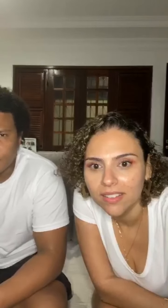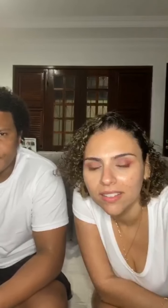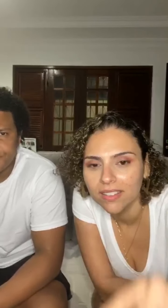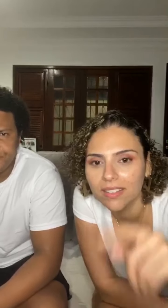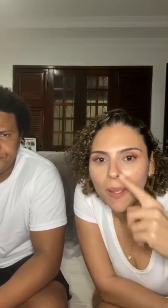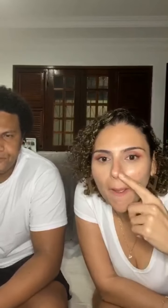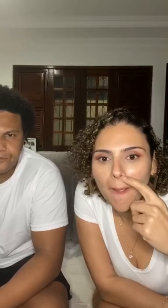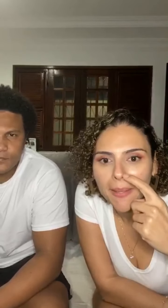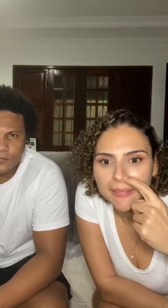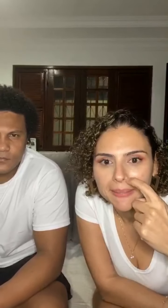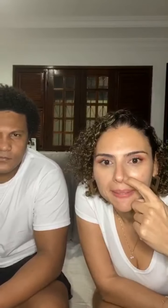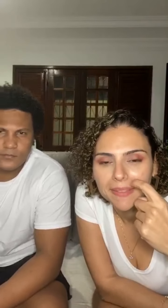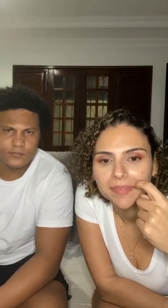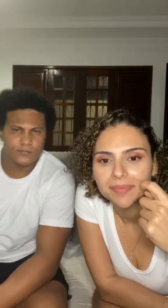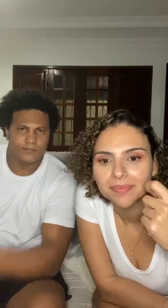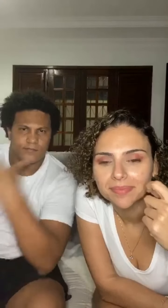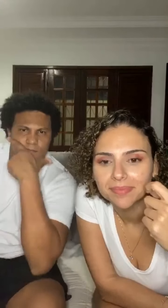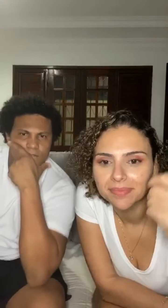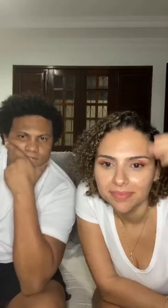Oi.